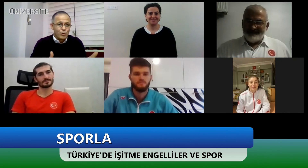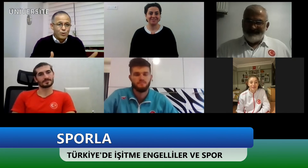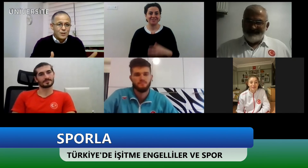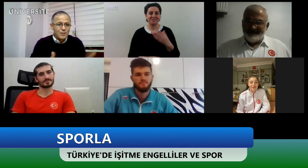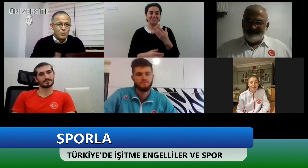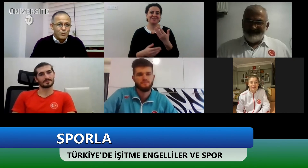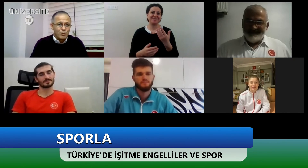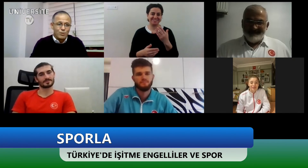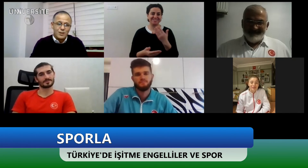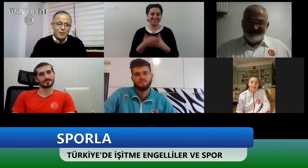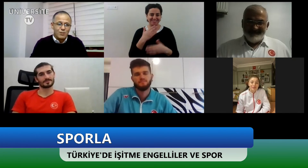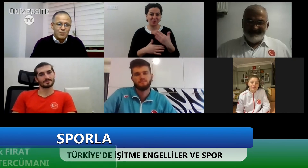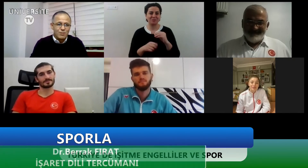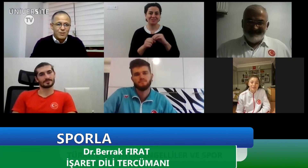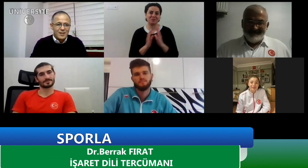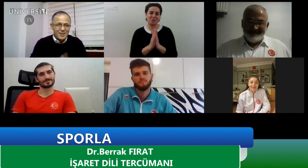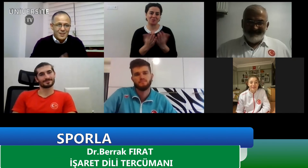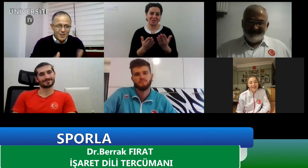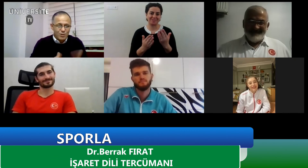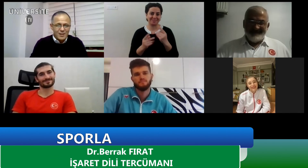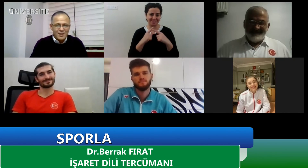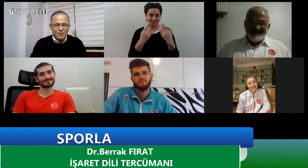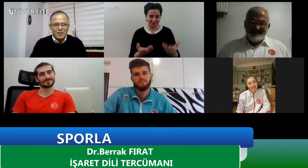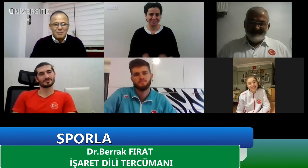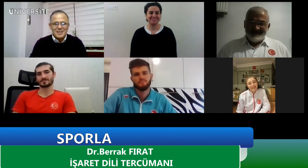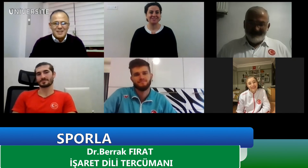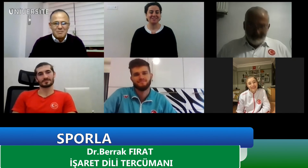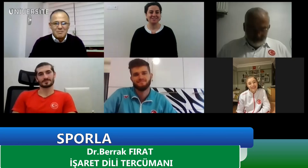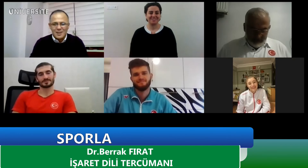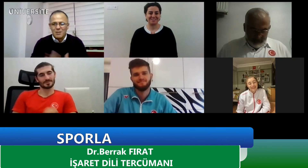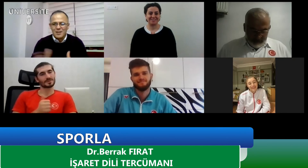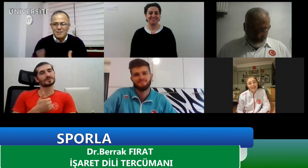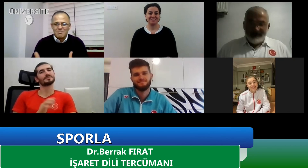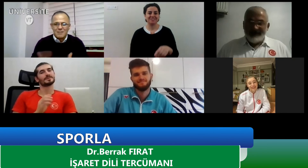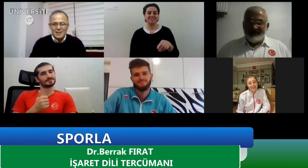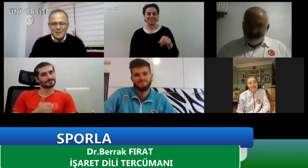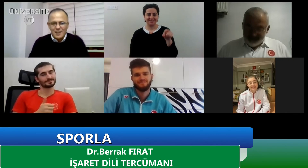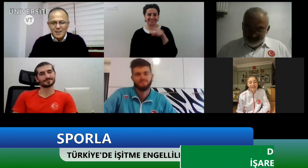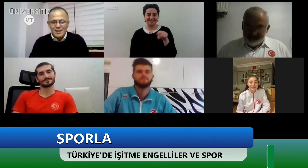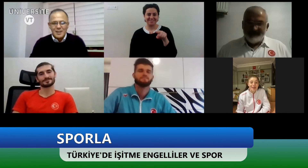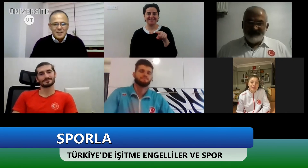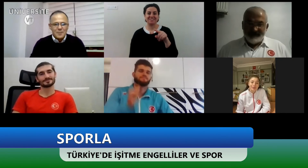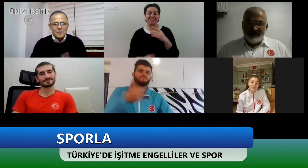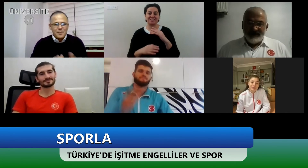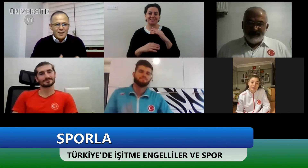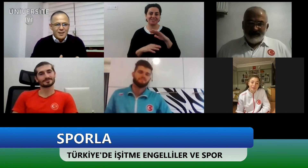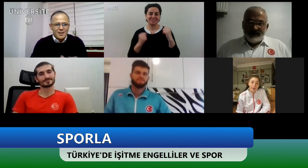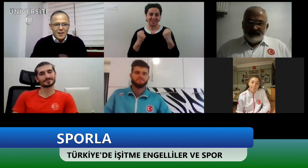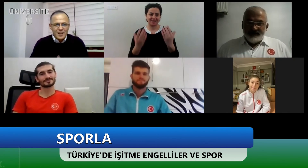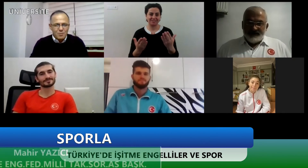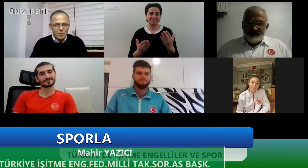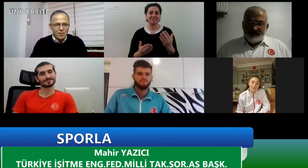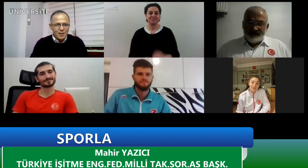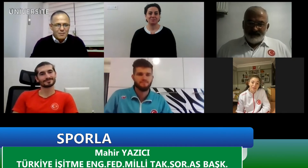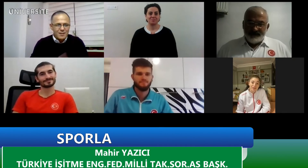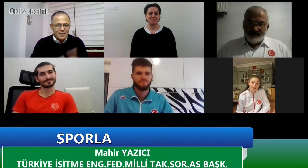çok yorduk sizi bugün. Çok teşekkür ediyoruz. Size özel teşekkür etmek istedim. Sayın Başkanım, dilinize sağlık.